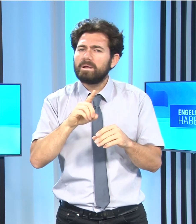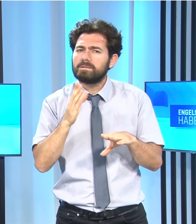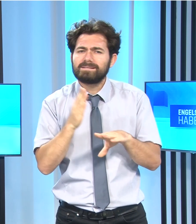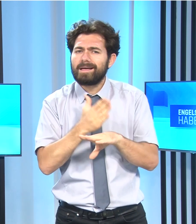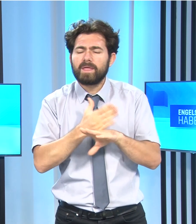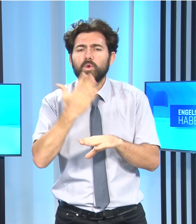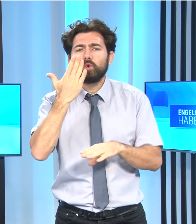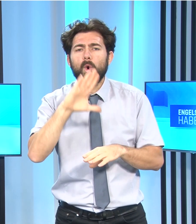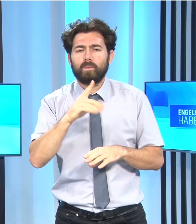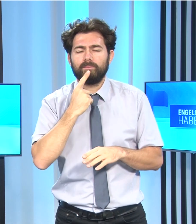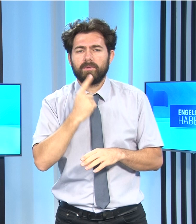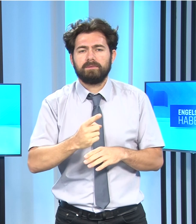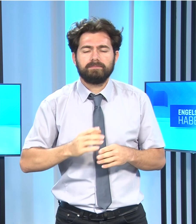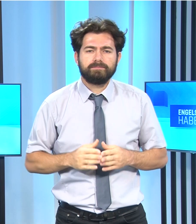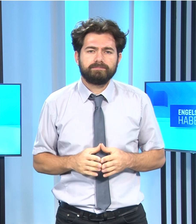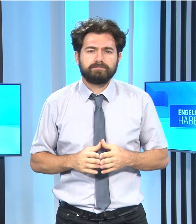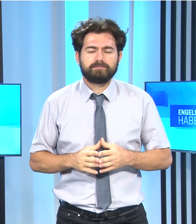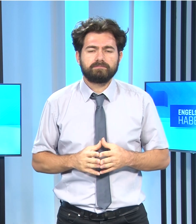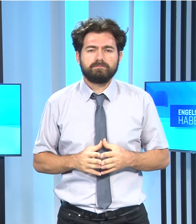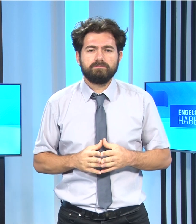neden yok ifadelerini kullandı.